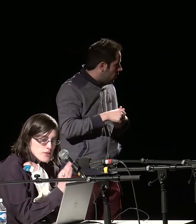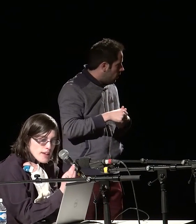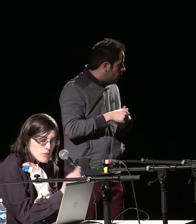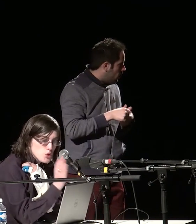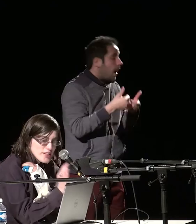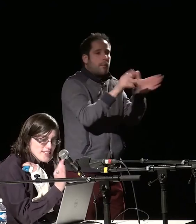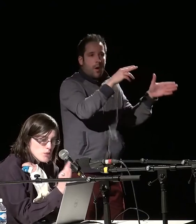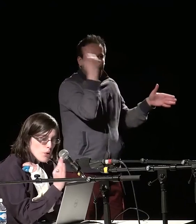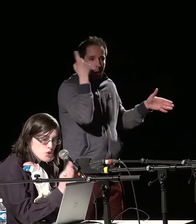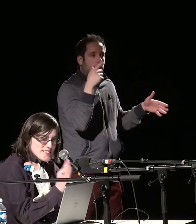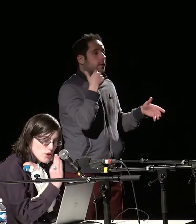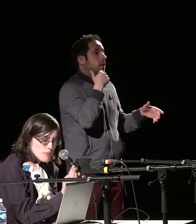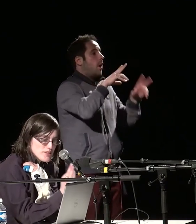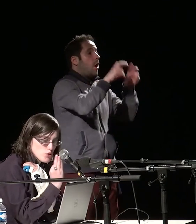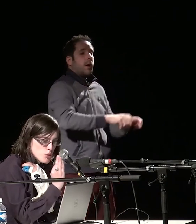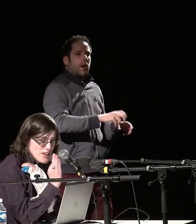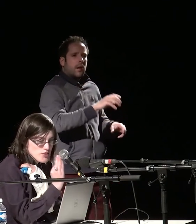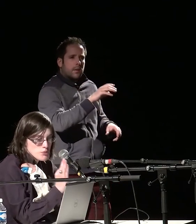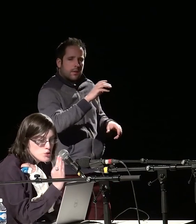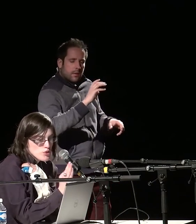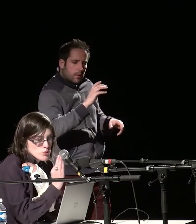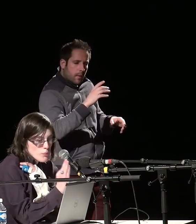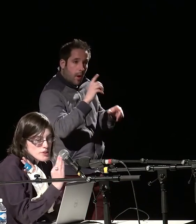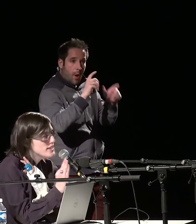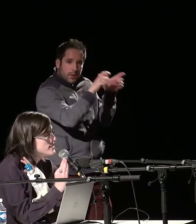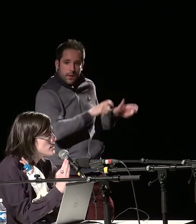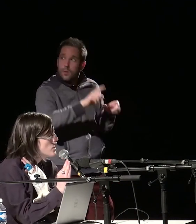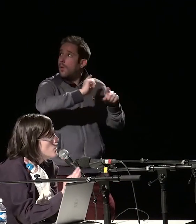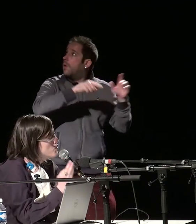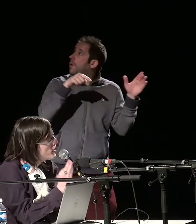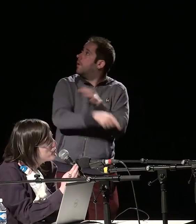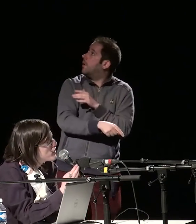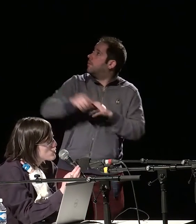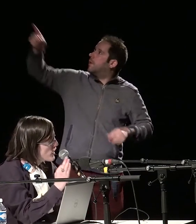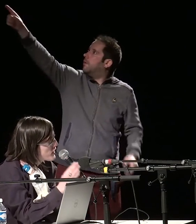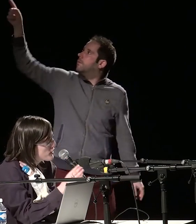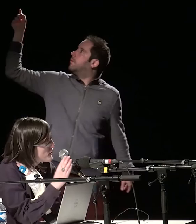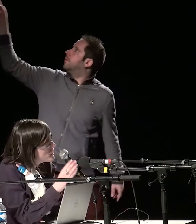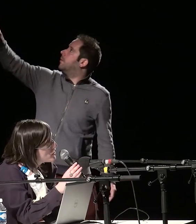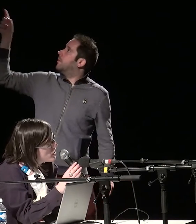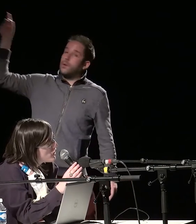qui n'aurait pas de terme, une enquête qui se prolongerait sans limite dans une observation minutieuse et toujours plus analytique. Vous voyez bien que